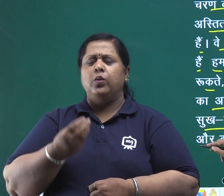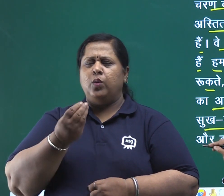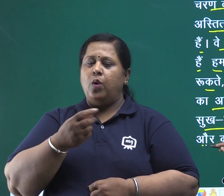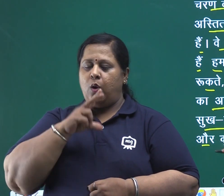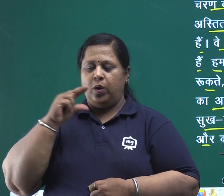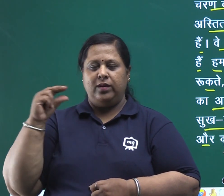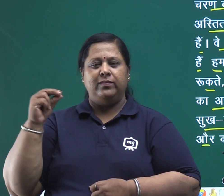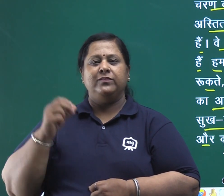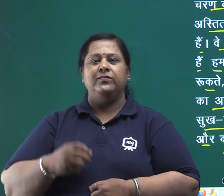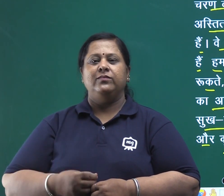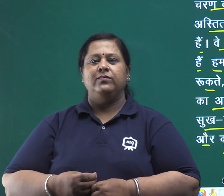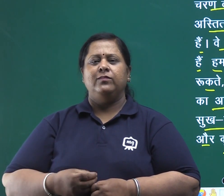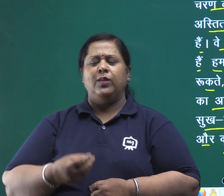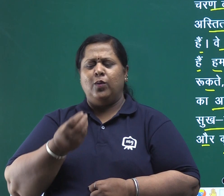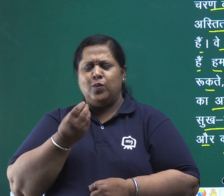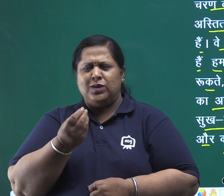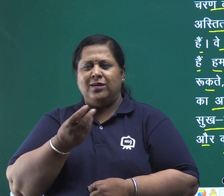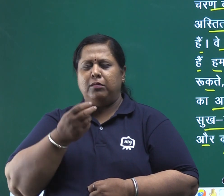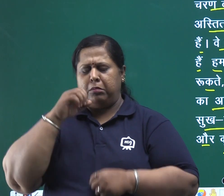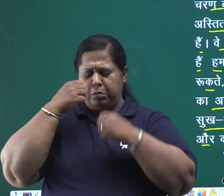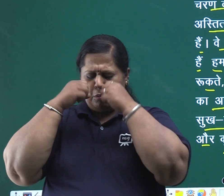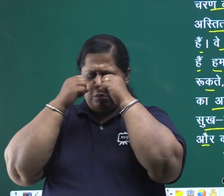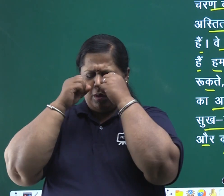और कुछ रोकर